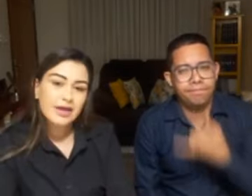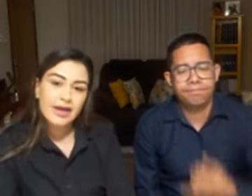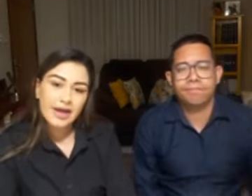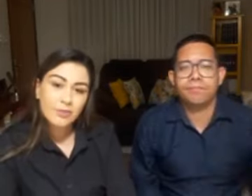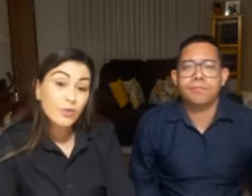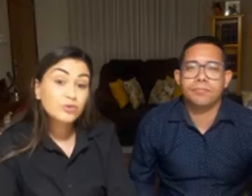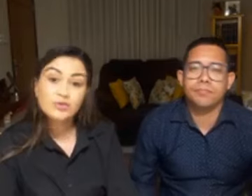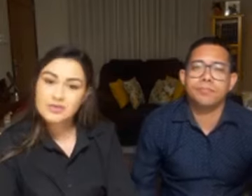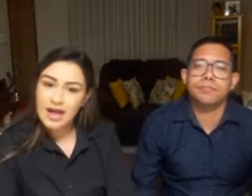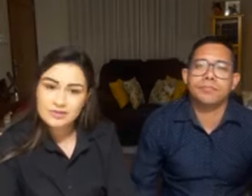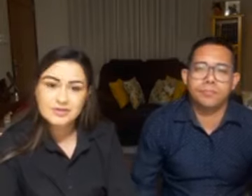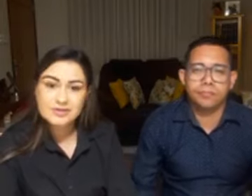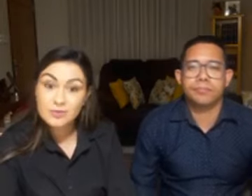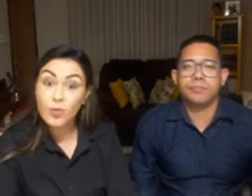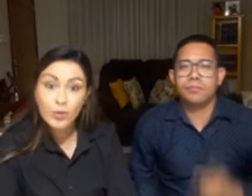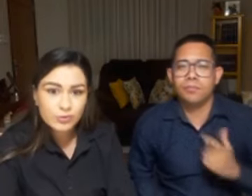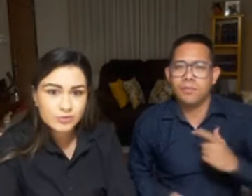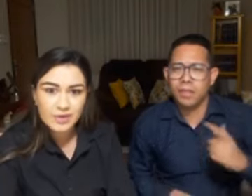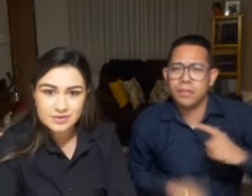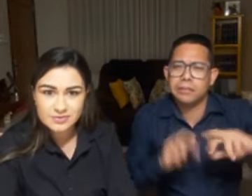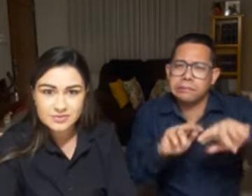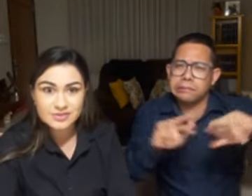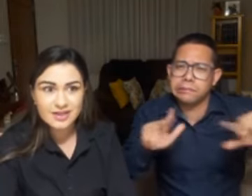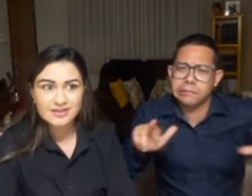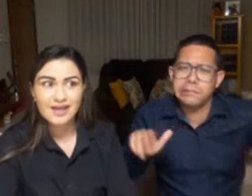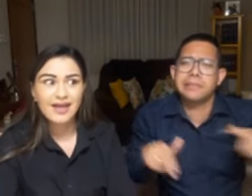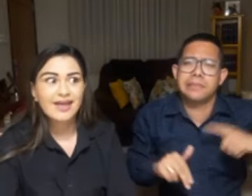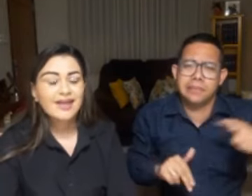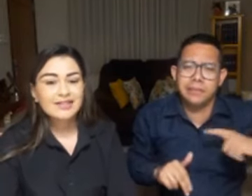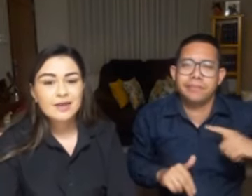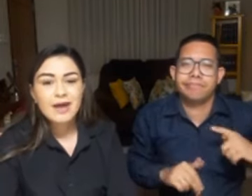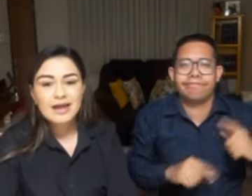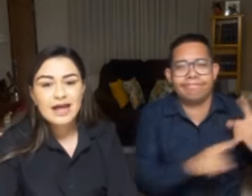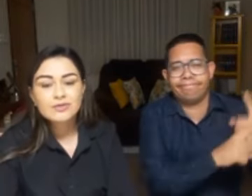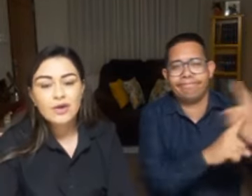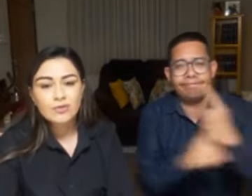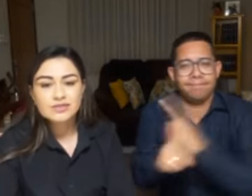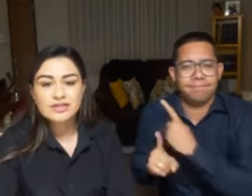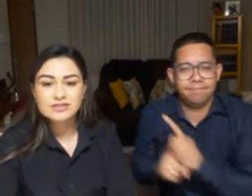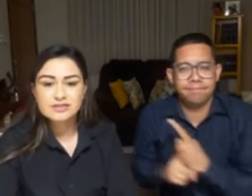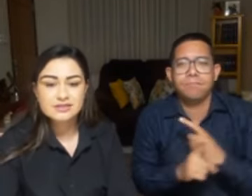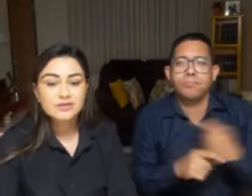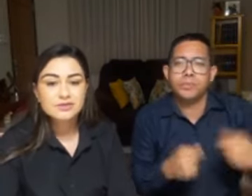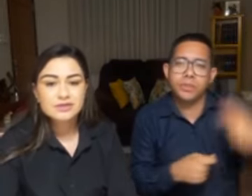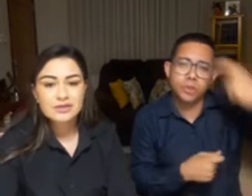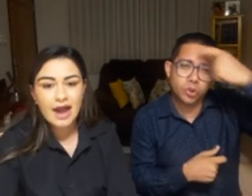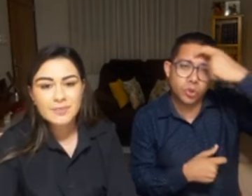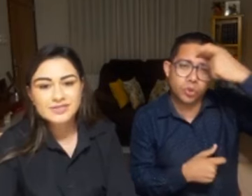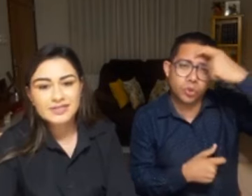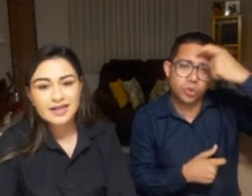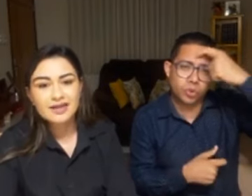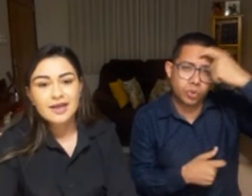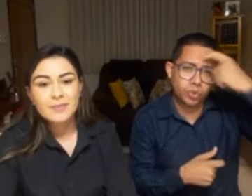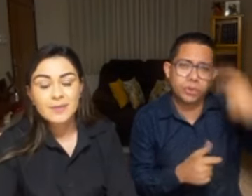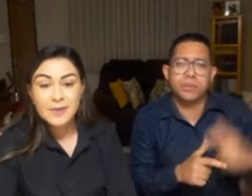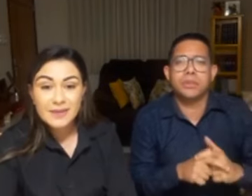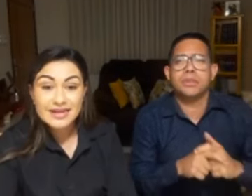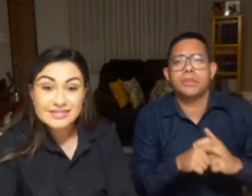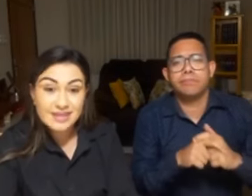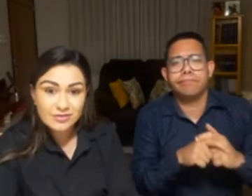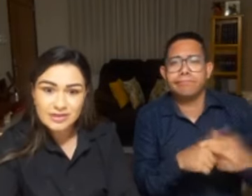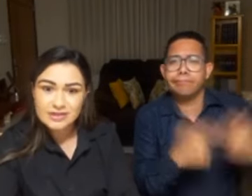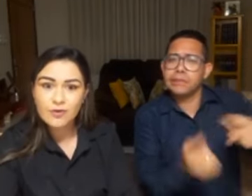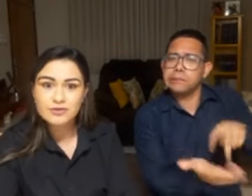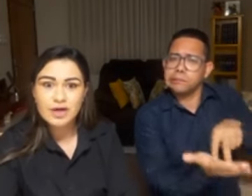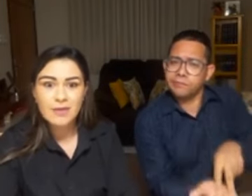encontrado muitos casos assim, muitos mesmo. A gente tem até trabalhado com a conscientização dos intérpretes, né, para